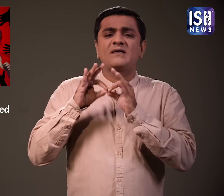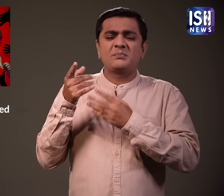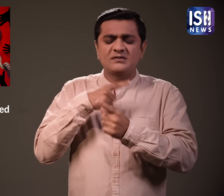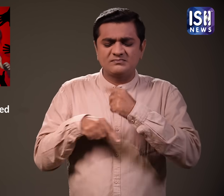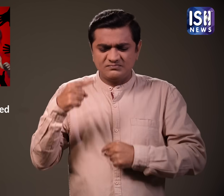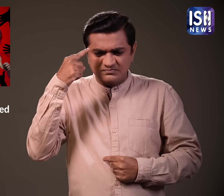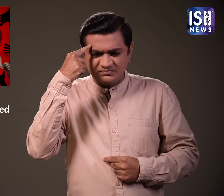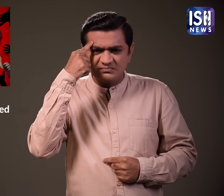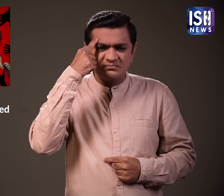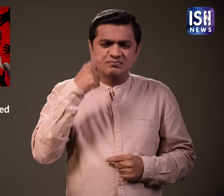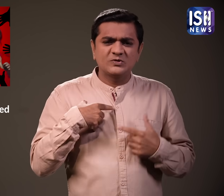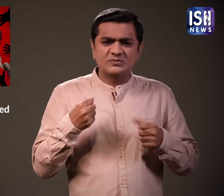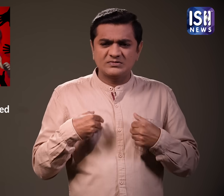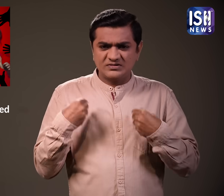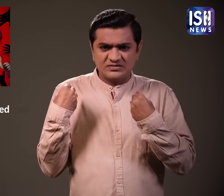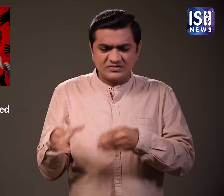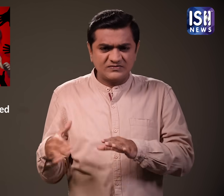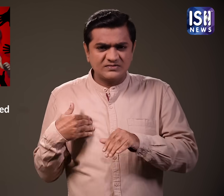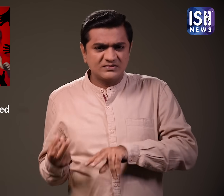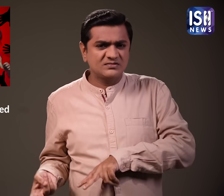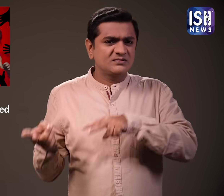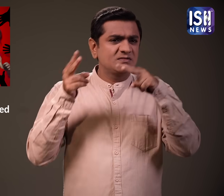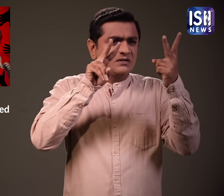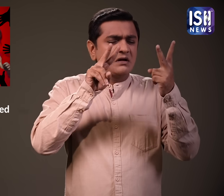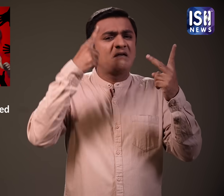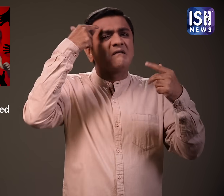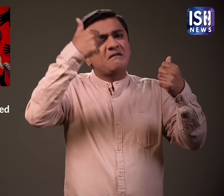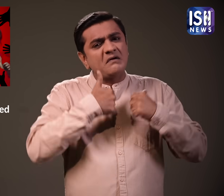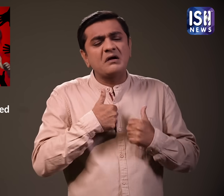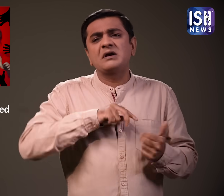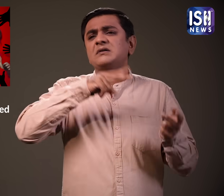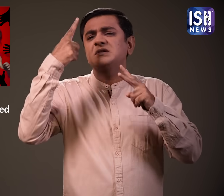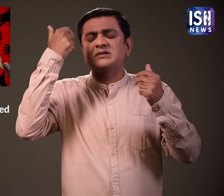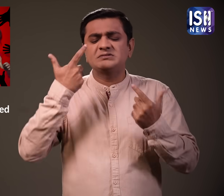परिवार इस बात पर विचार कर रहा है कि सानांतरित हो जाए या नहीं.